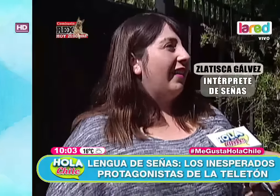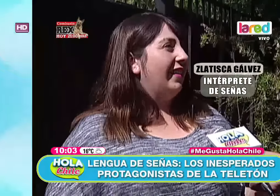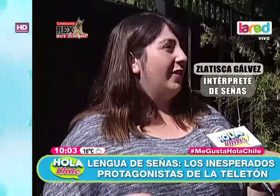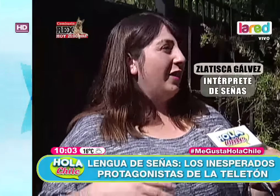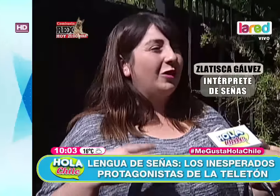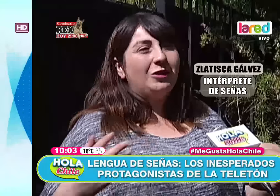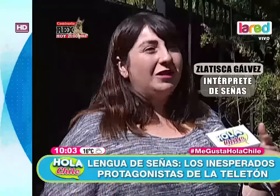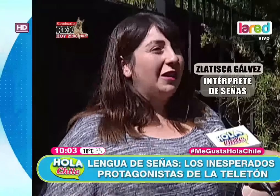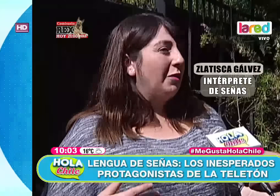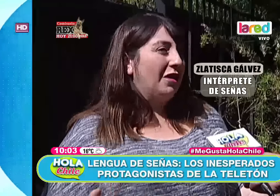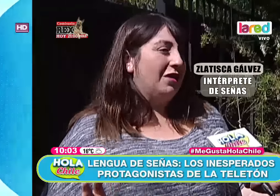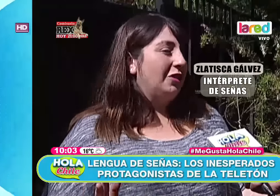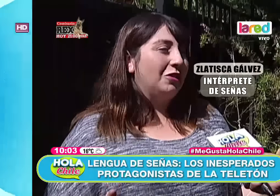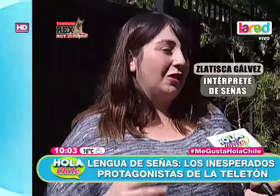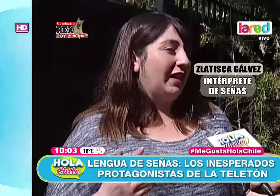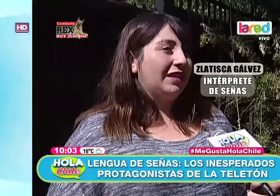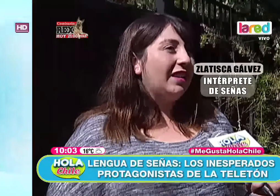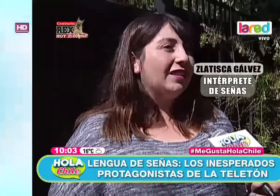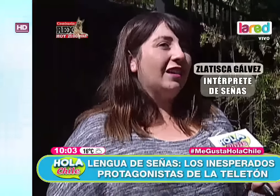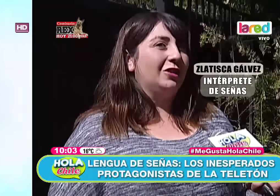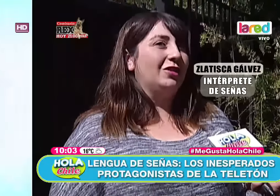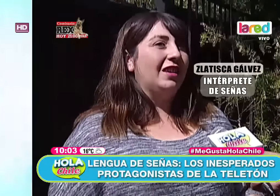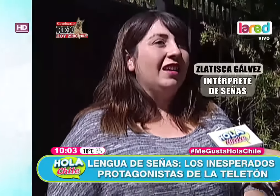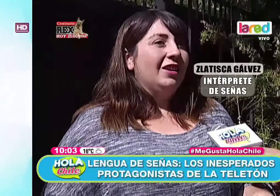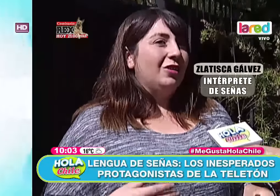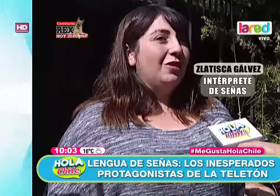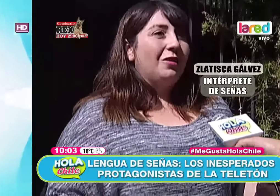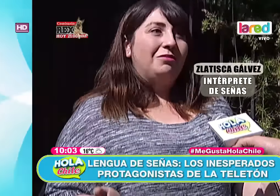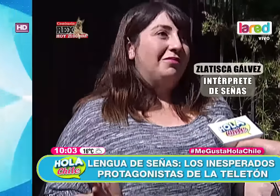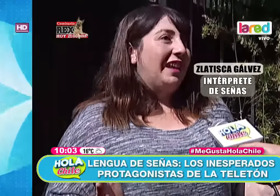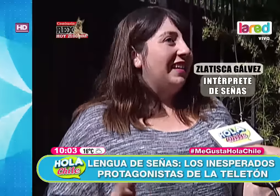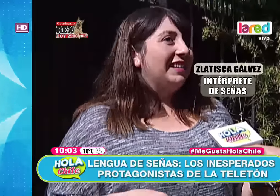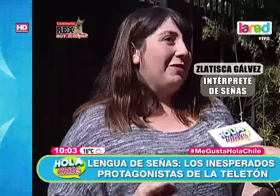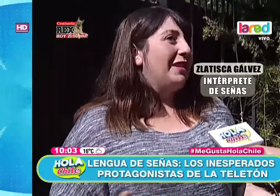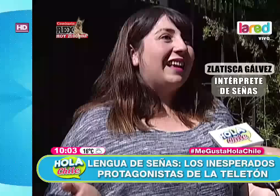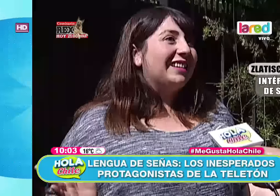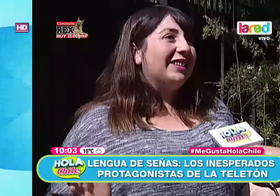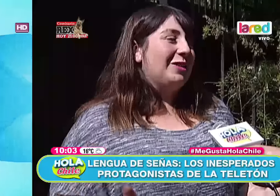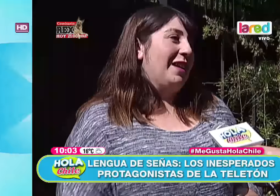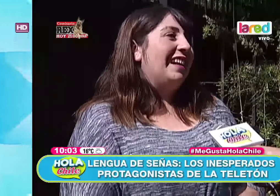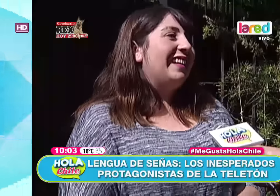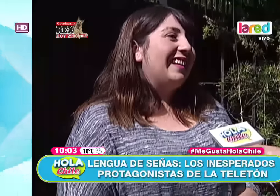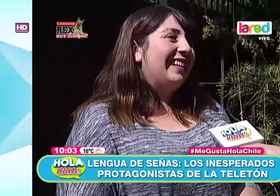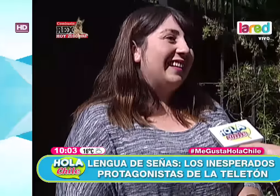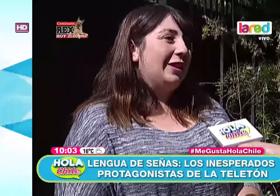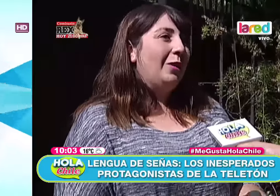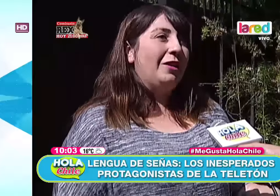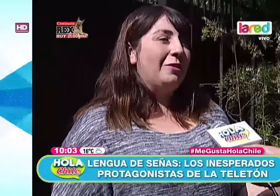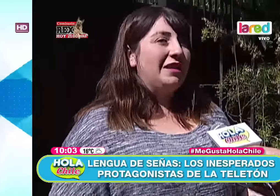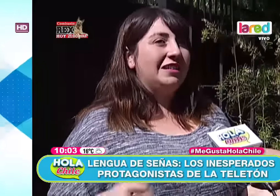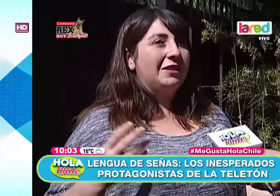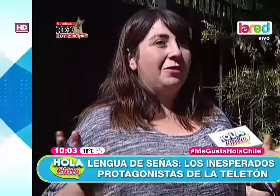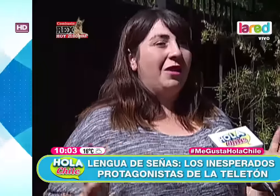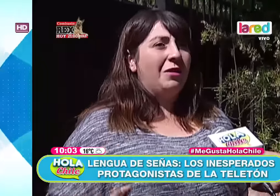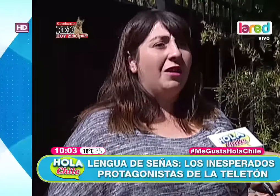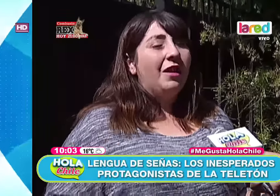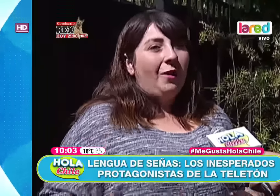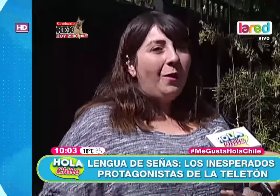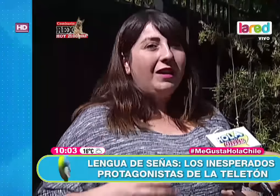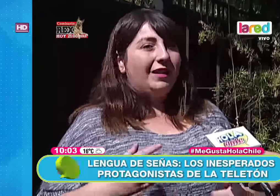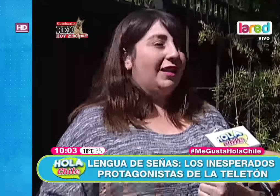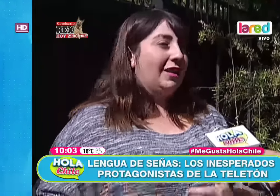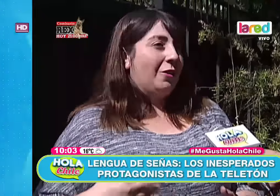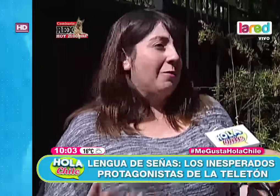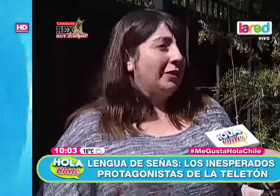Johnny Sky, creo que otros artistas. Entonces yo ahí interpretando nomás y luego me dicen unos